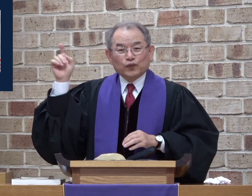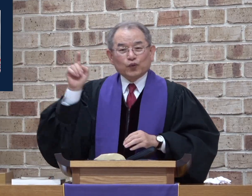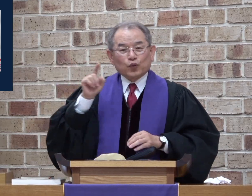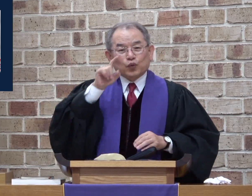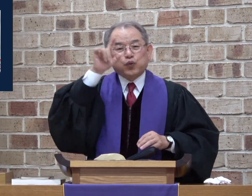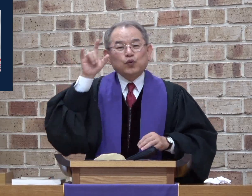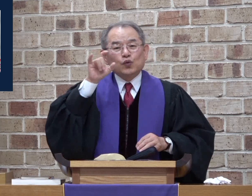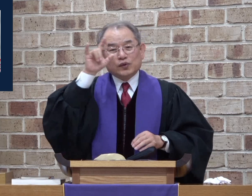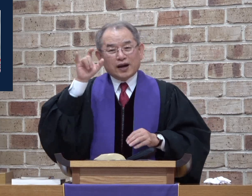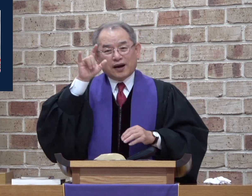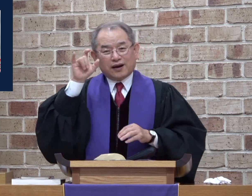이 사진은